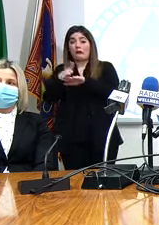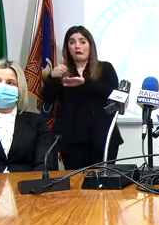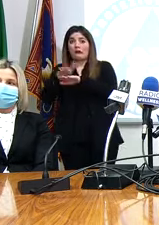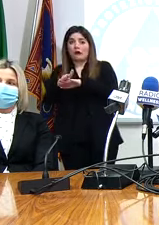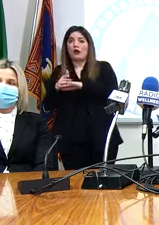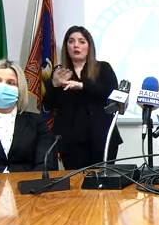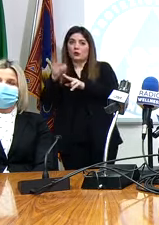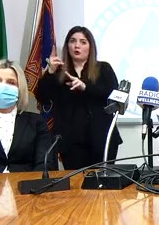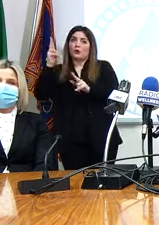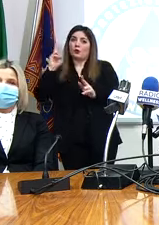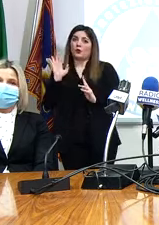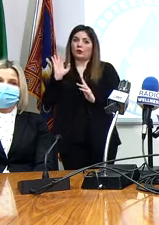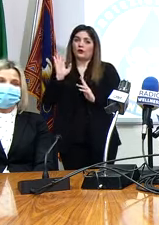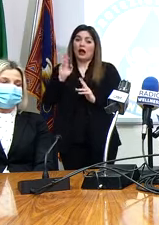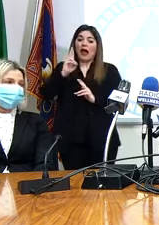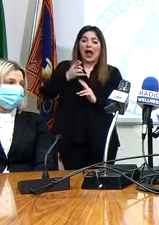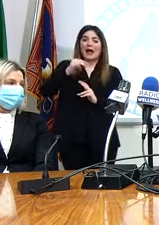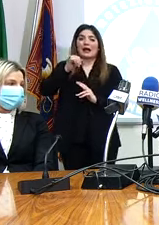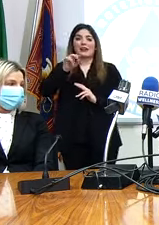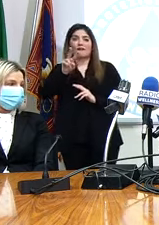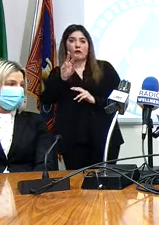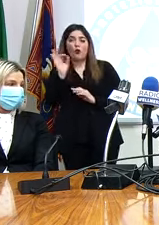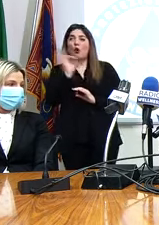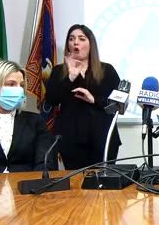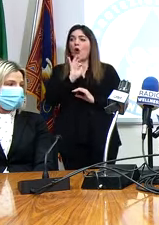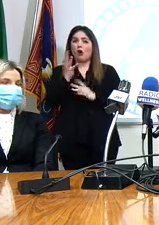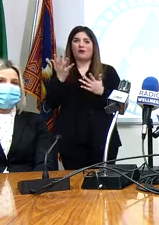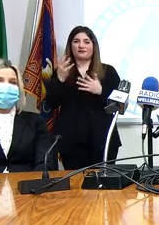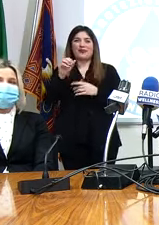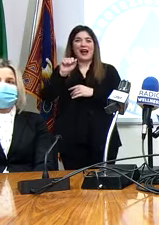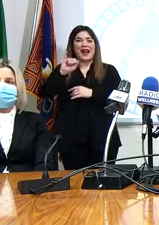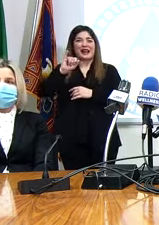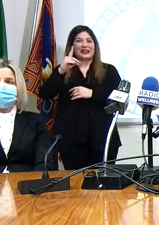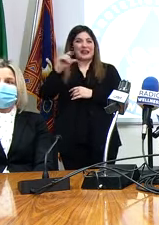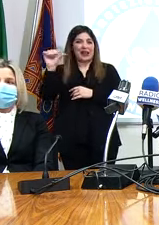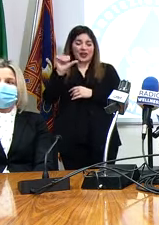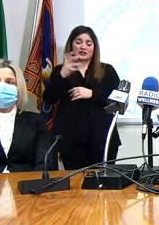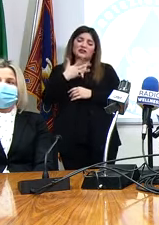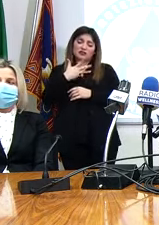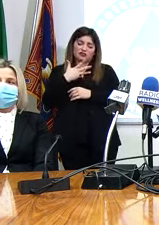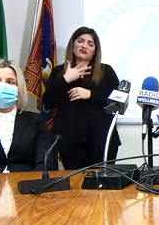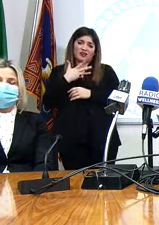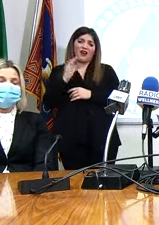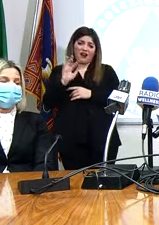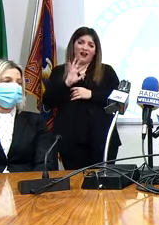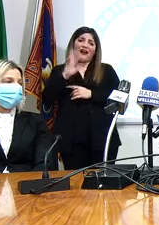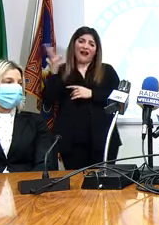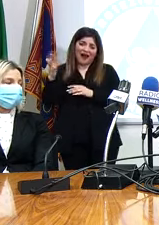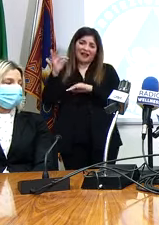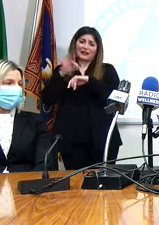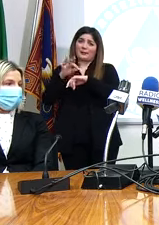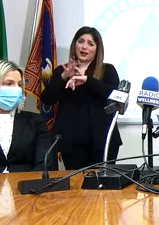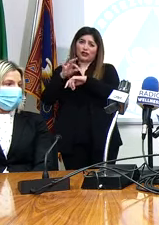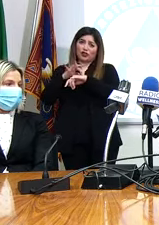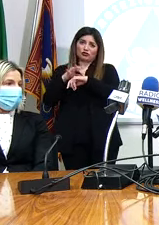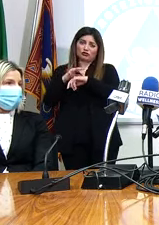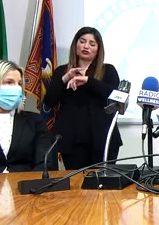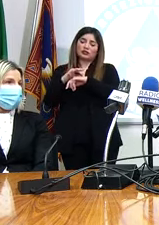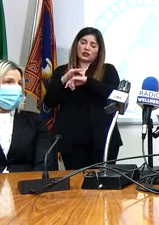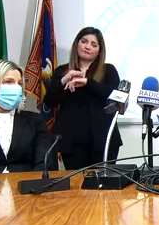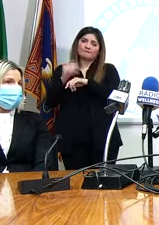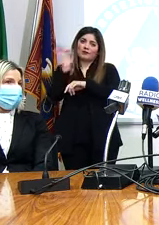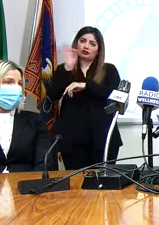tubercolosi. Però, ecco, se invece parliamo di quanti morti per Covid, quella è la letalità, e